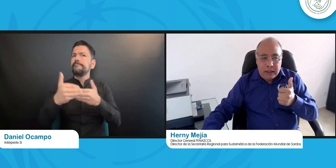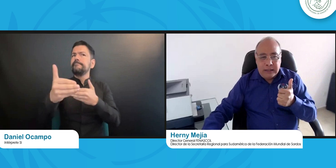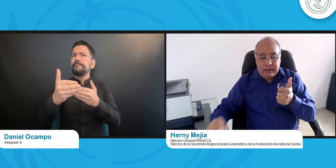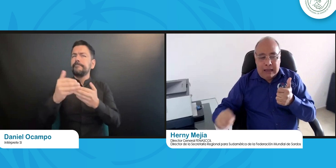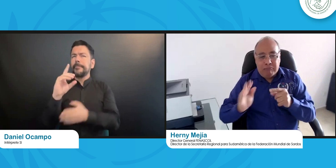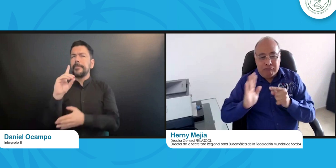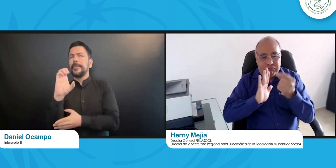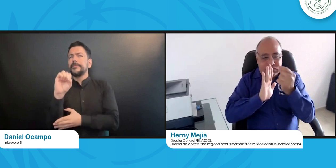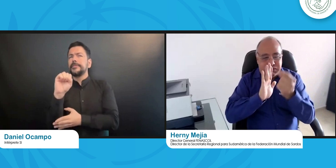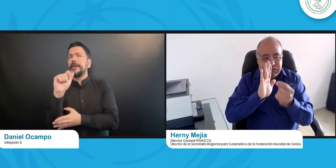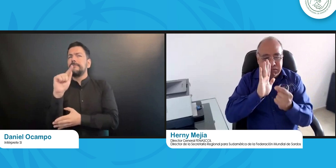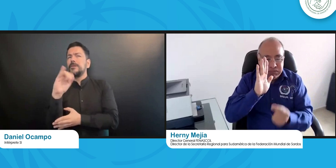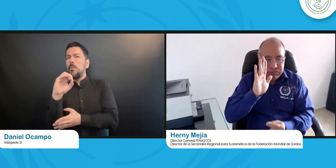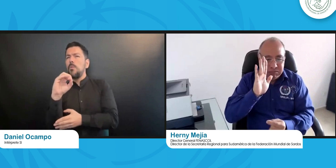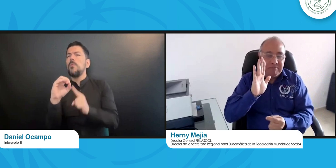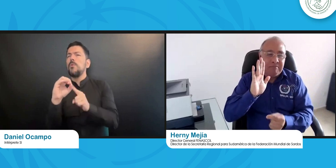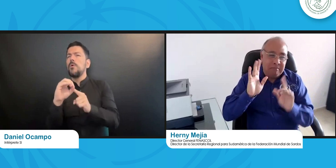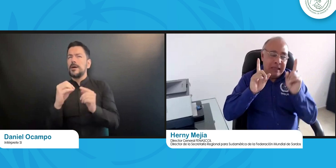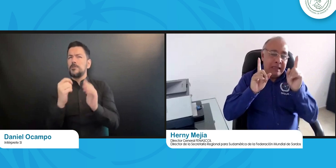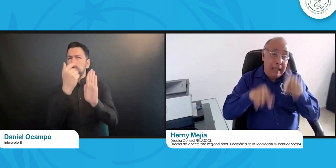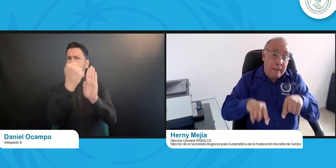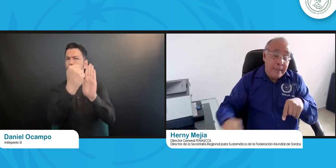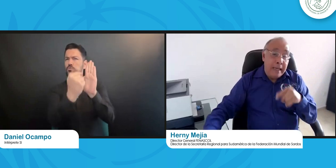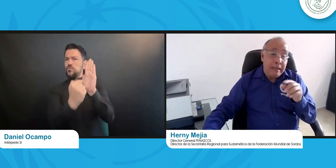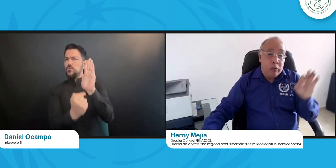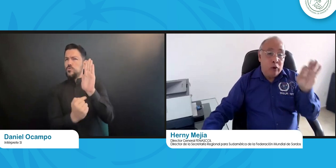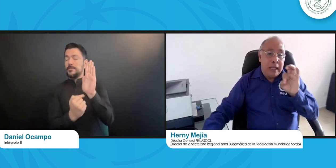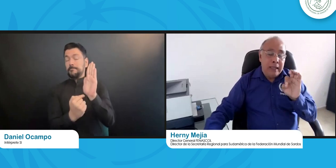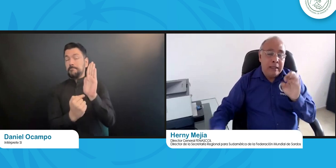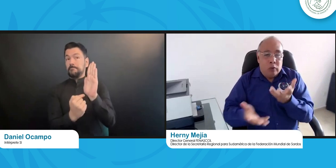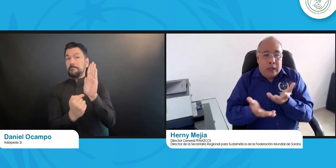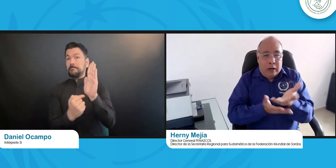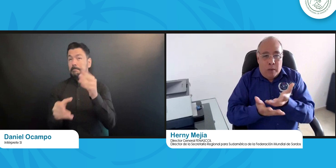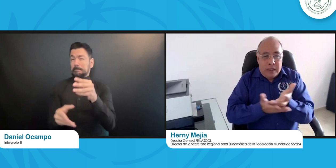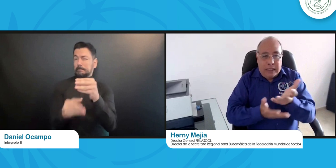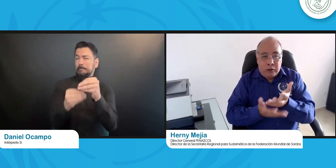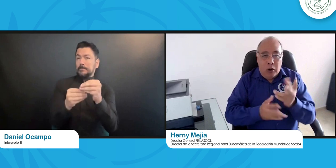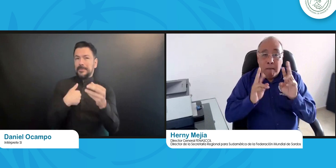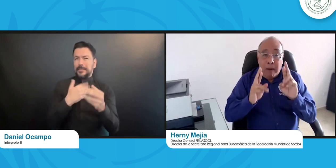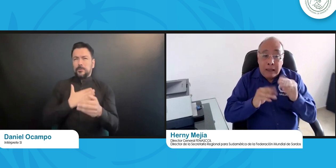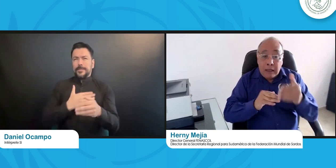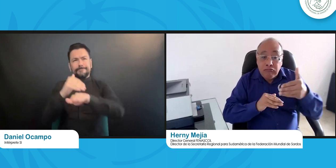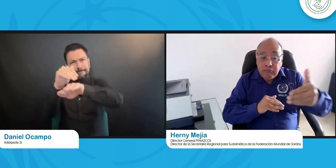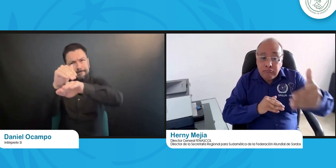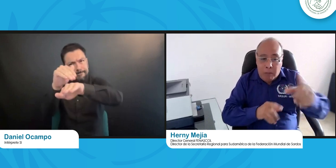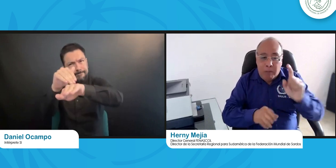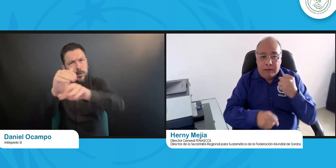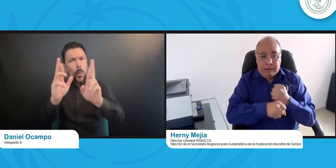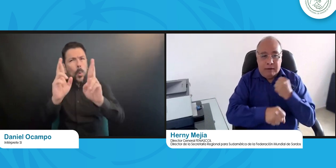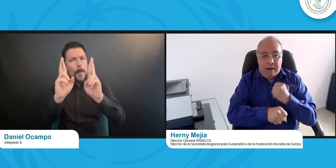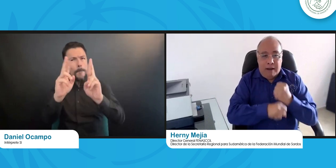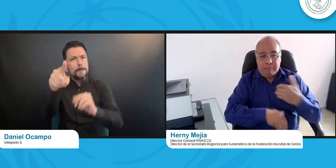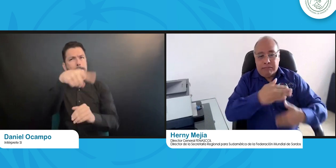ahora en adelante tenemos. A continuación mencionaré algunos y también es importante tener en cuenta